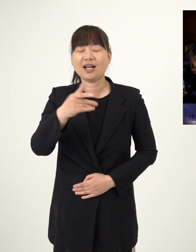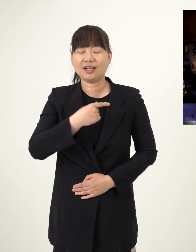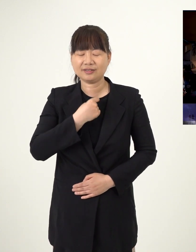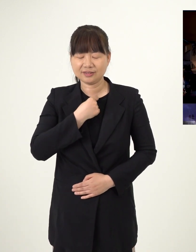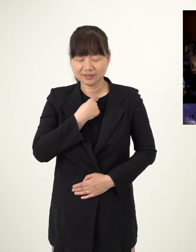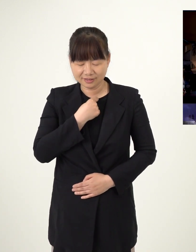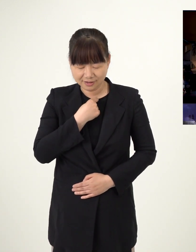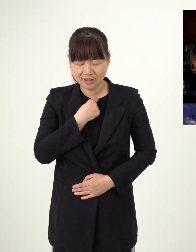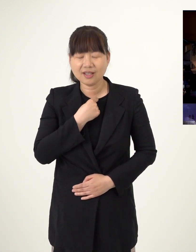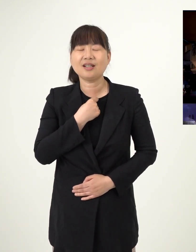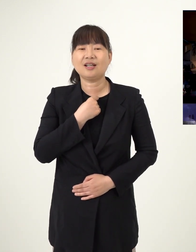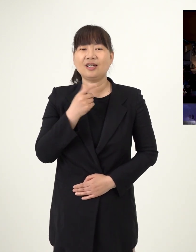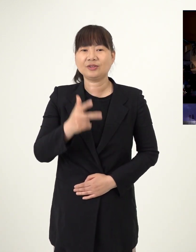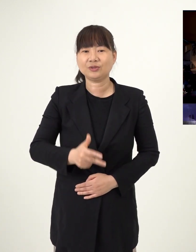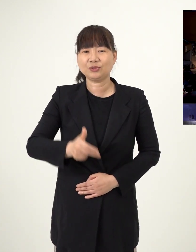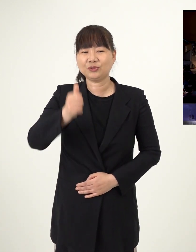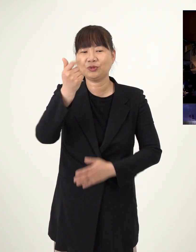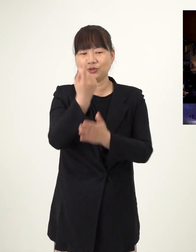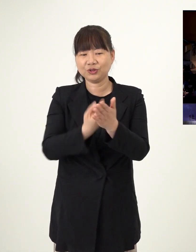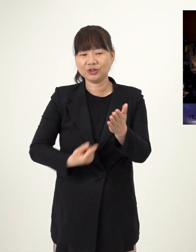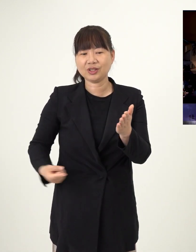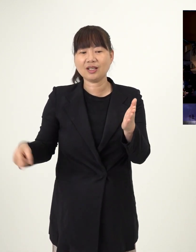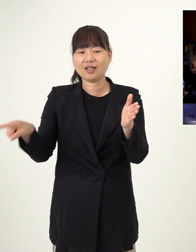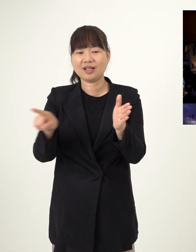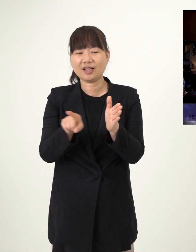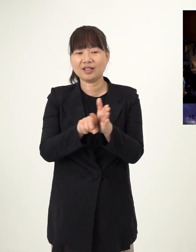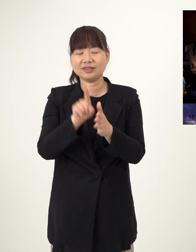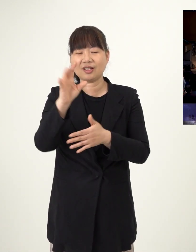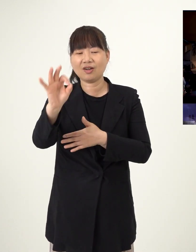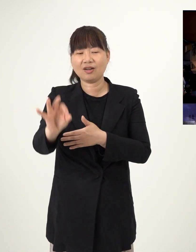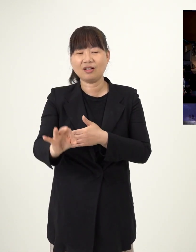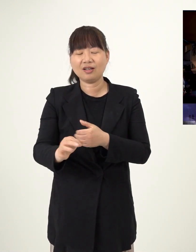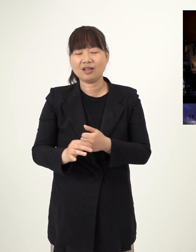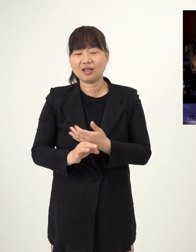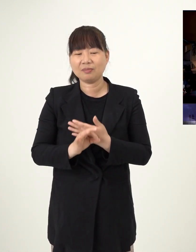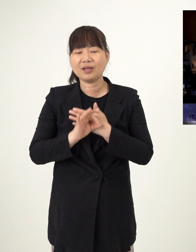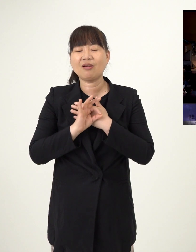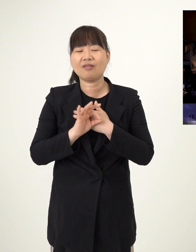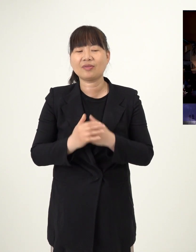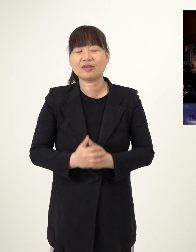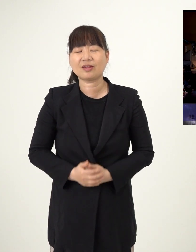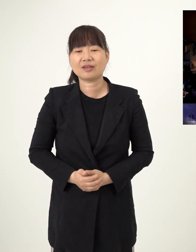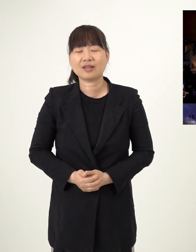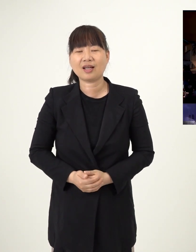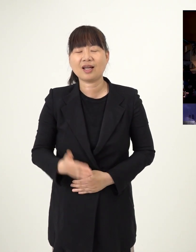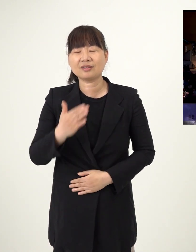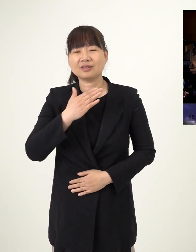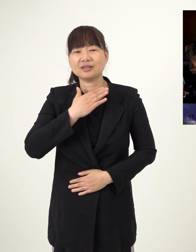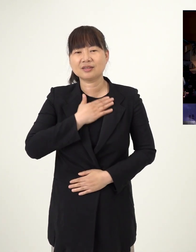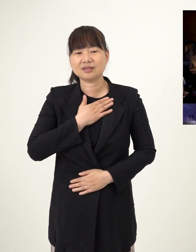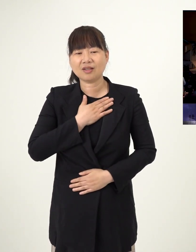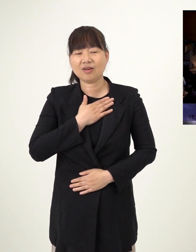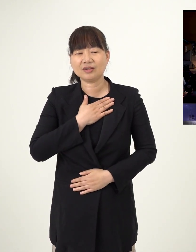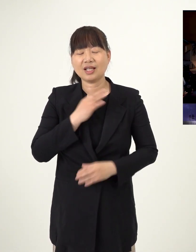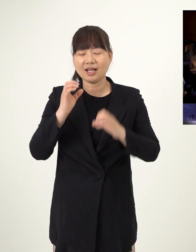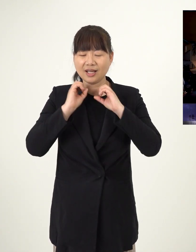어디든지 가리라. 주 위에 서라면